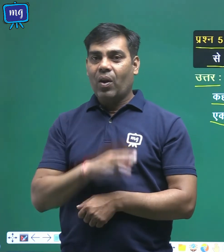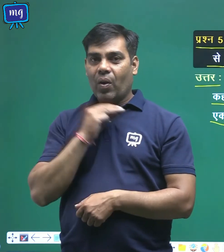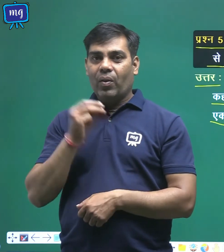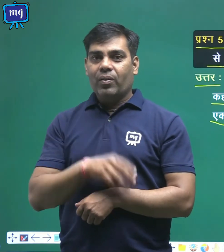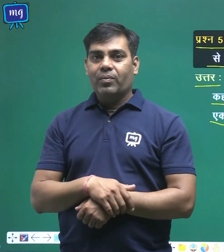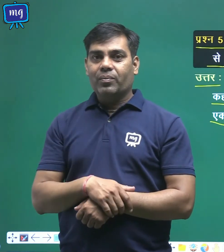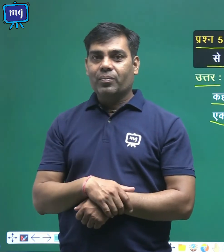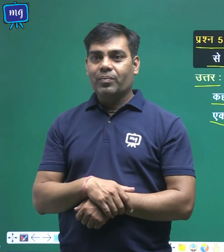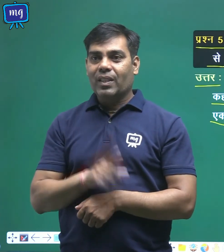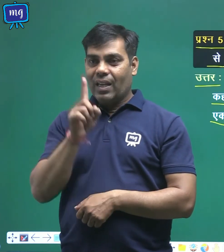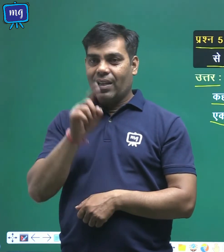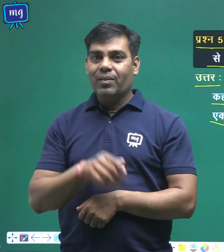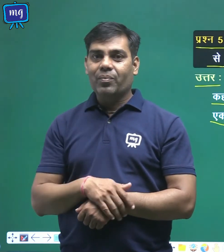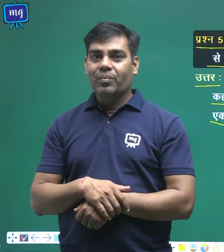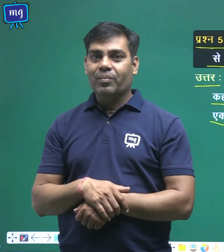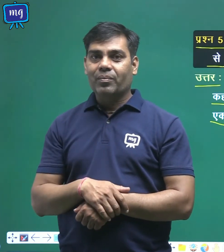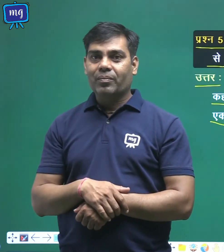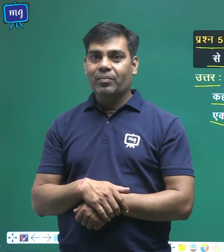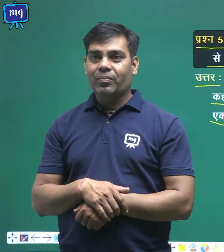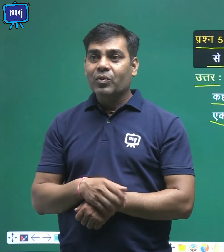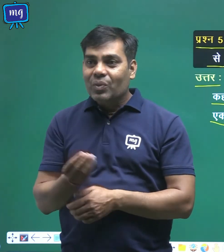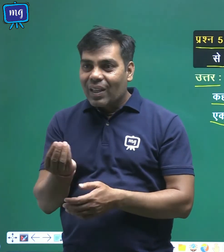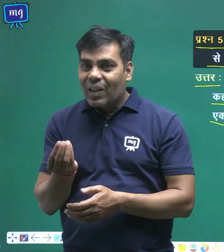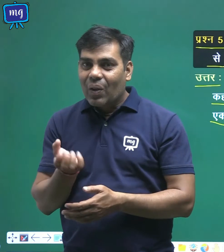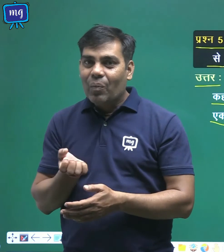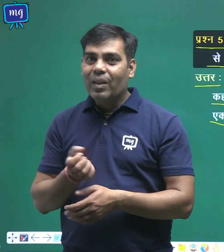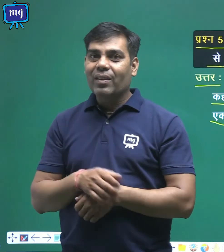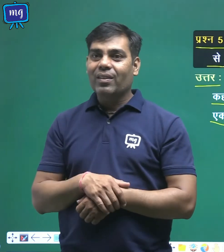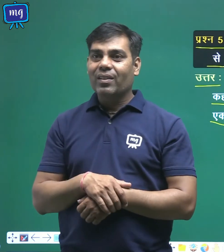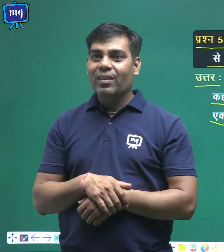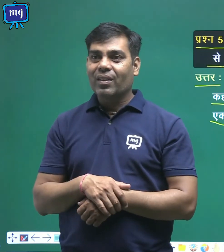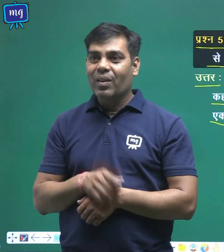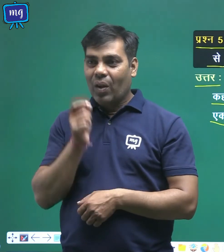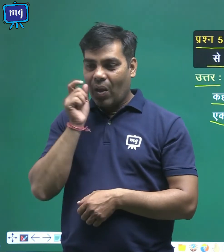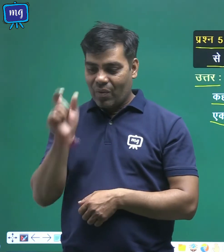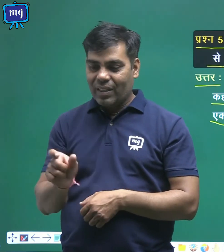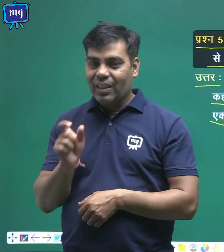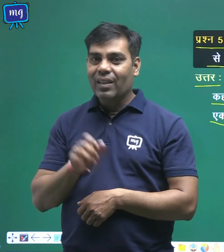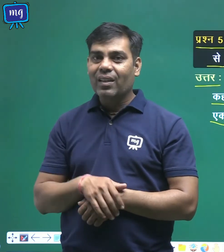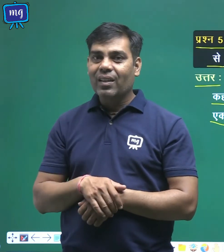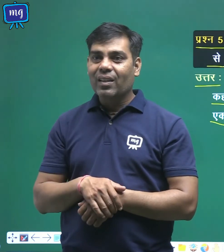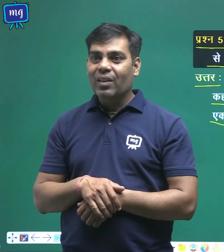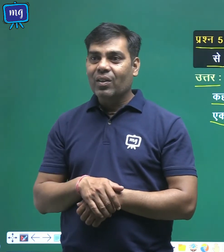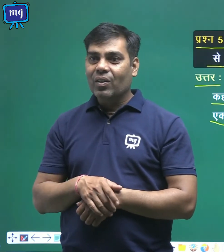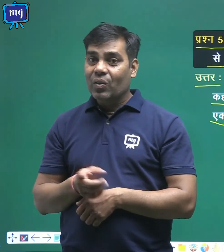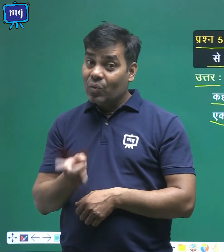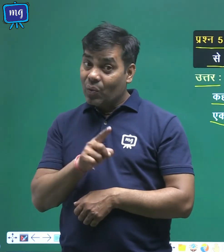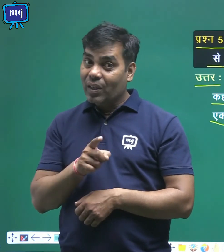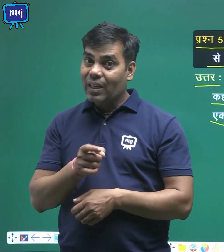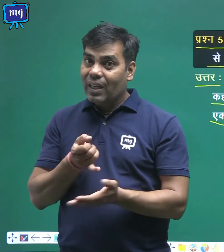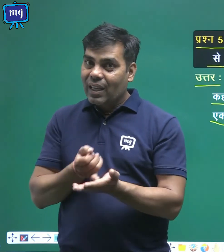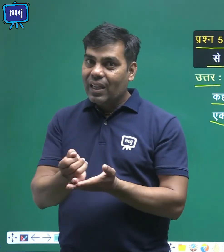और एक लोभी व्यक्ति जो कि खेत का मालिक